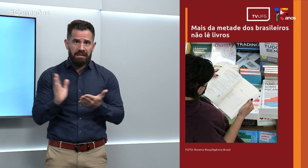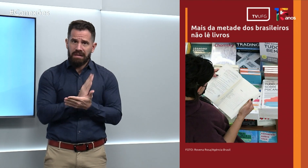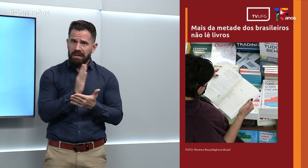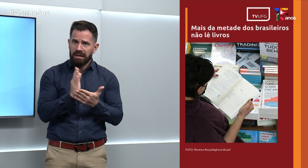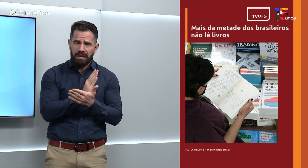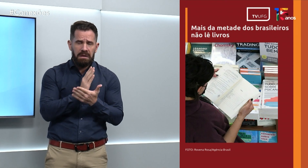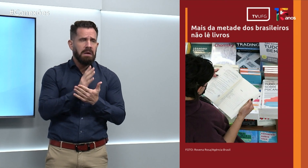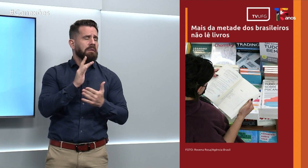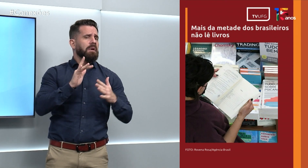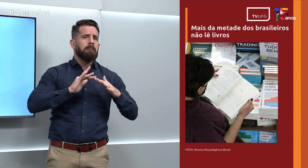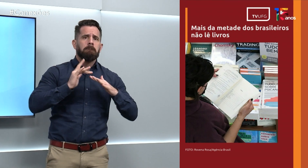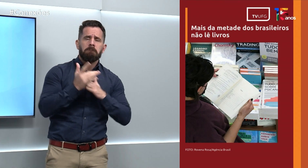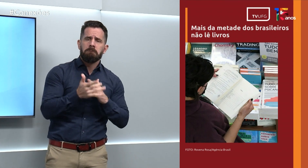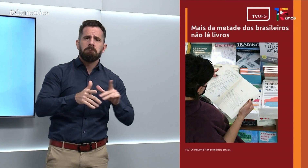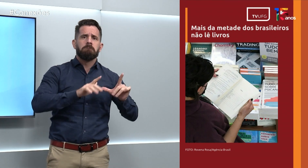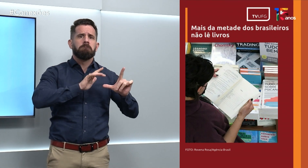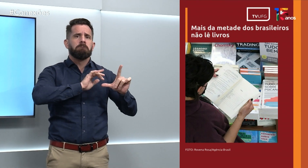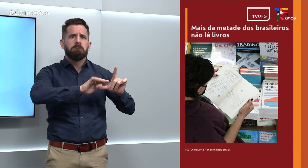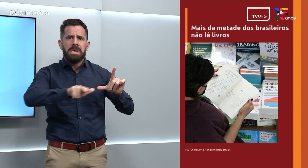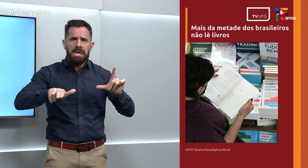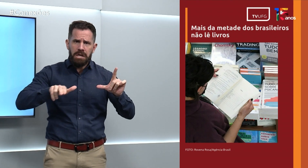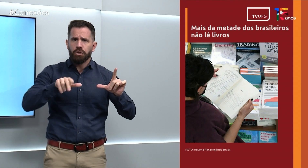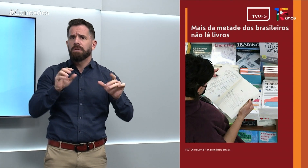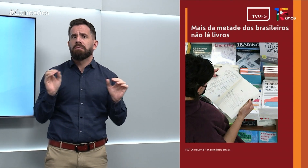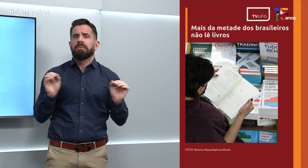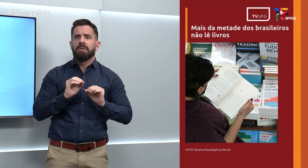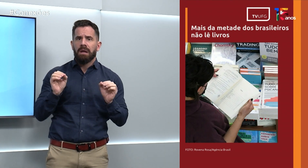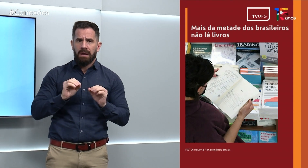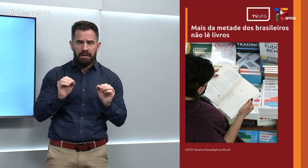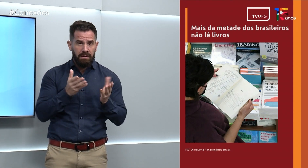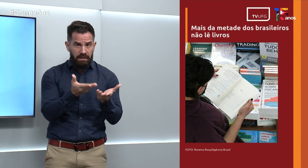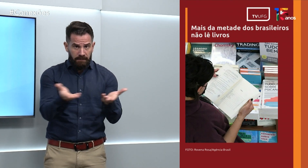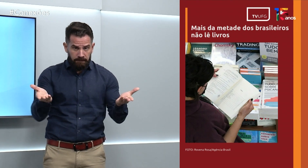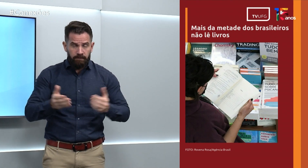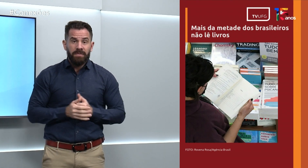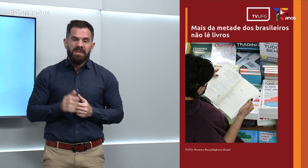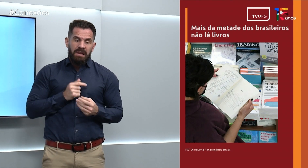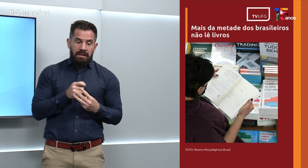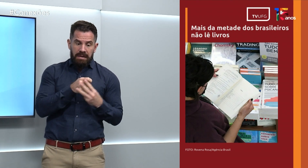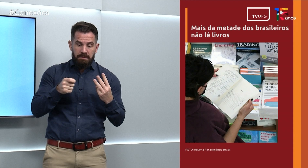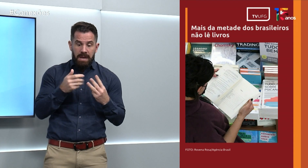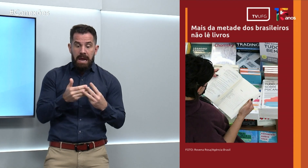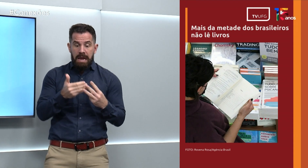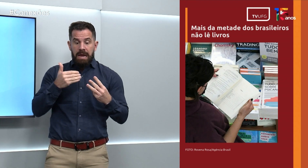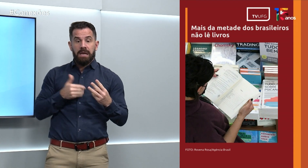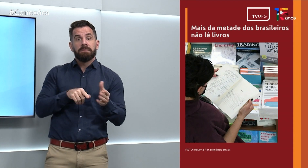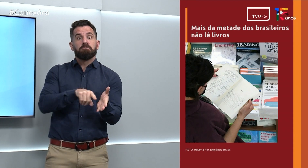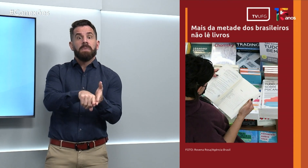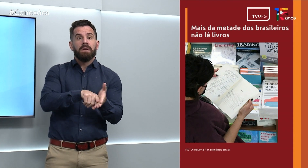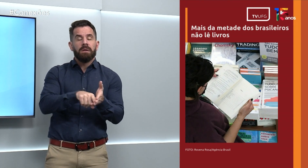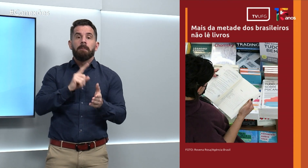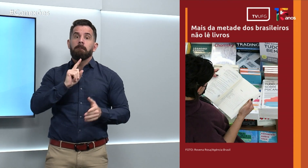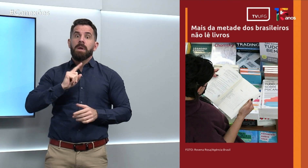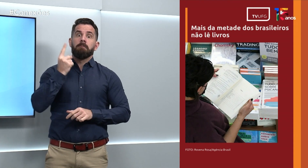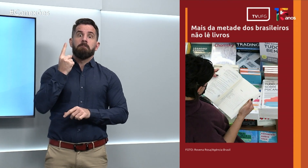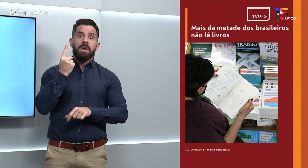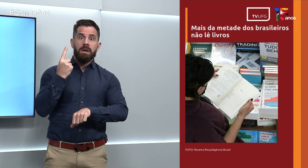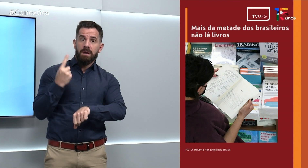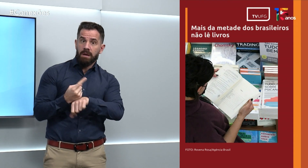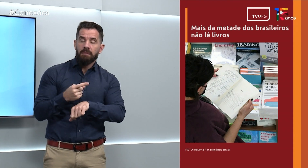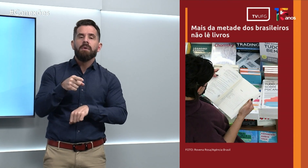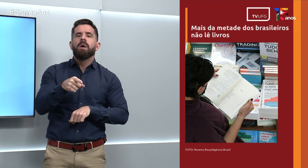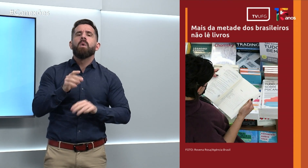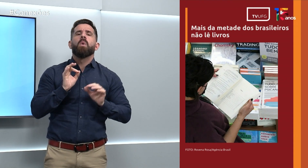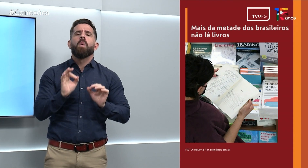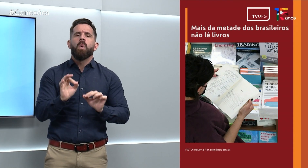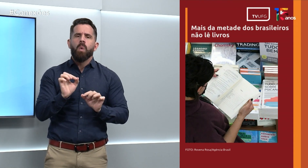qualquer gênero nos 3 meses anteriores à pesquisa. Pela primeira vez desde o início da série histórica,